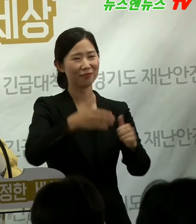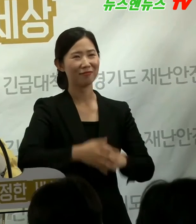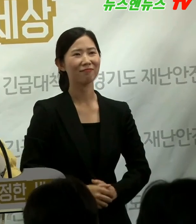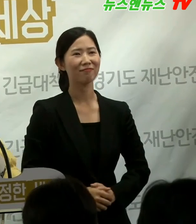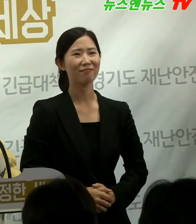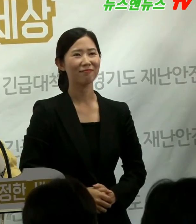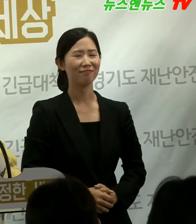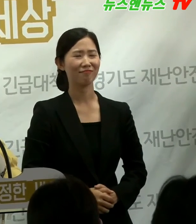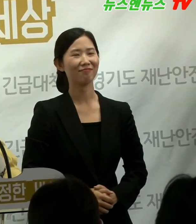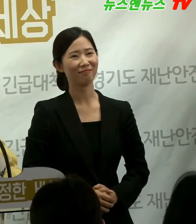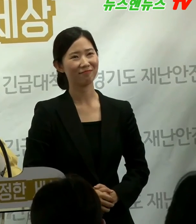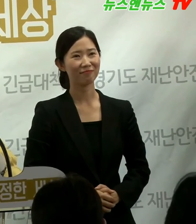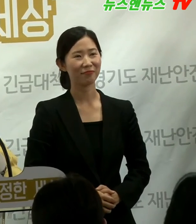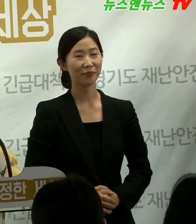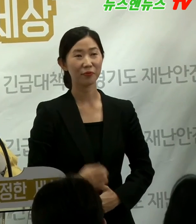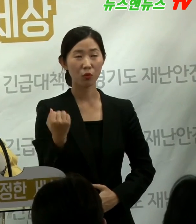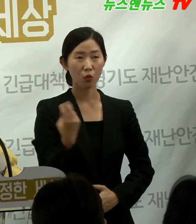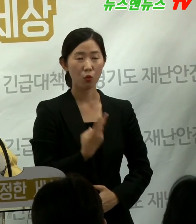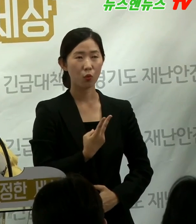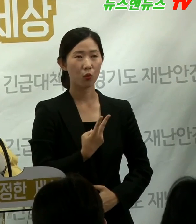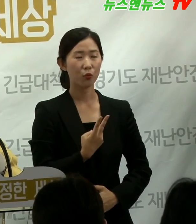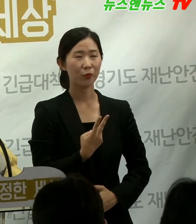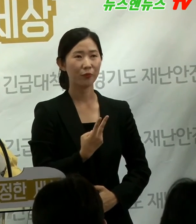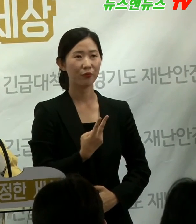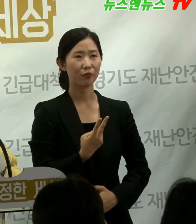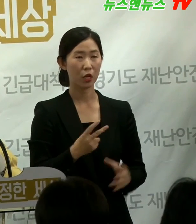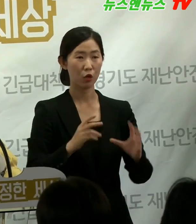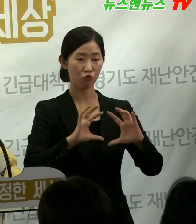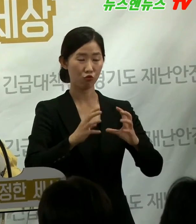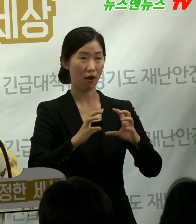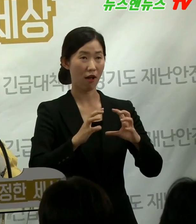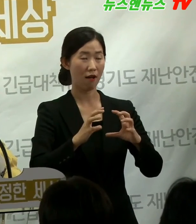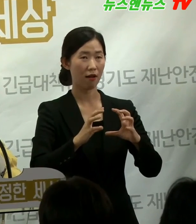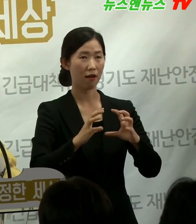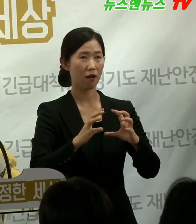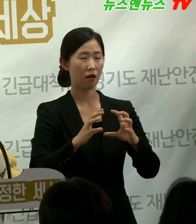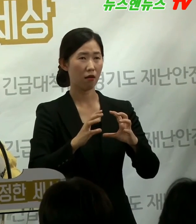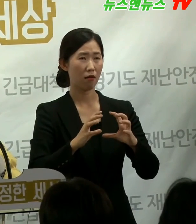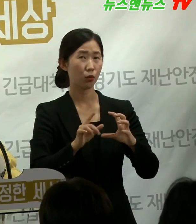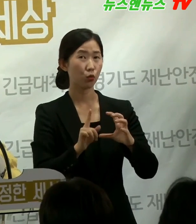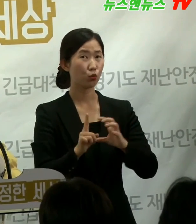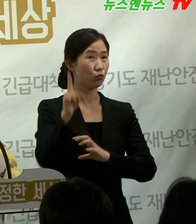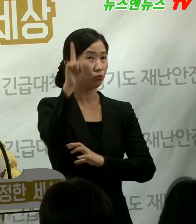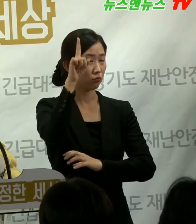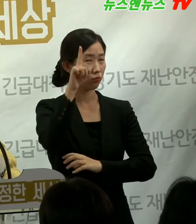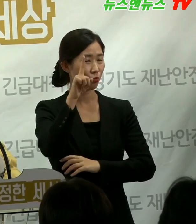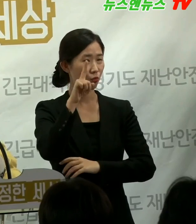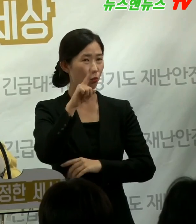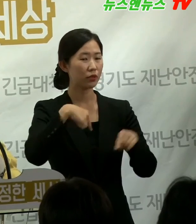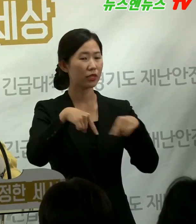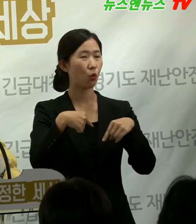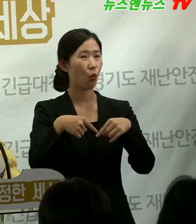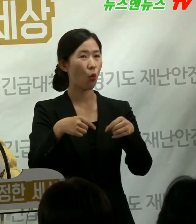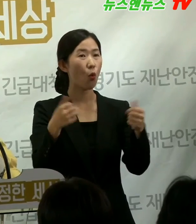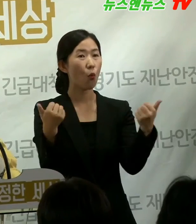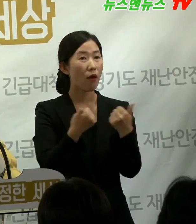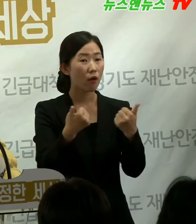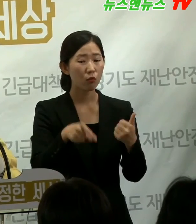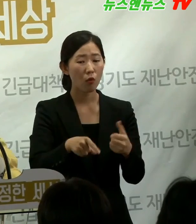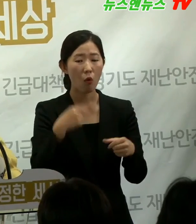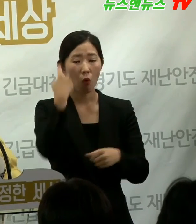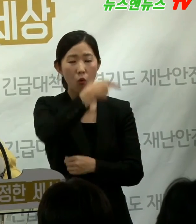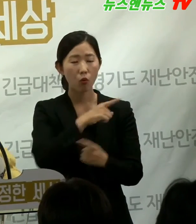않습니까? 하다못해 뭐 국가 최고 지도부 회의도 모여서 하는데 그 자체를 피할